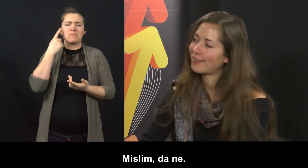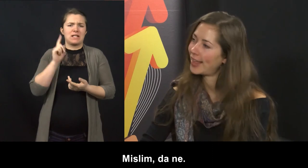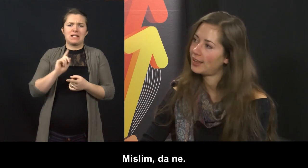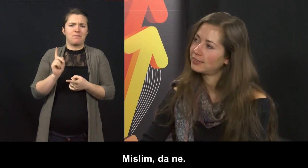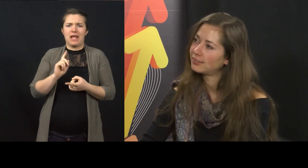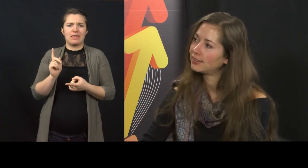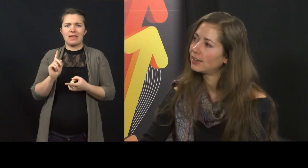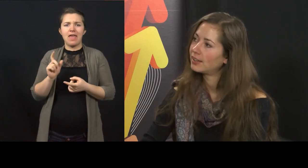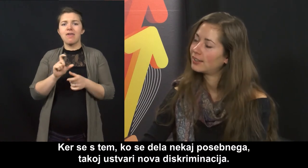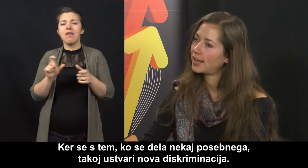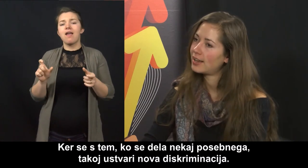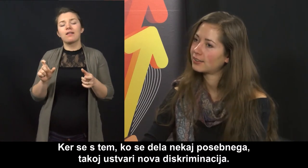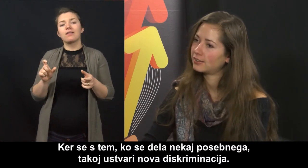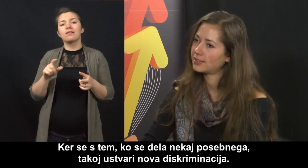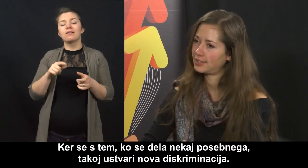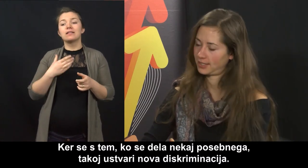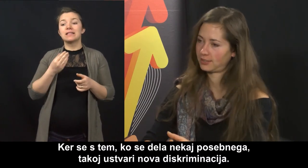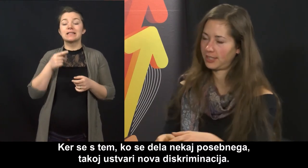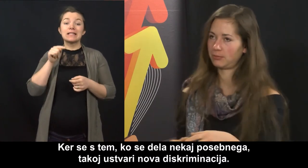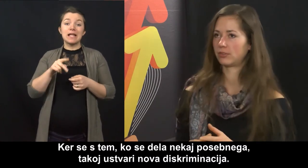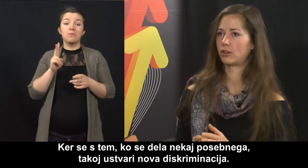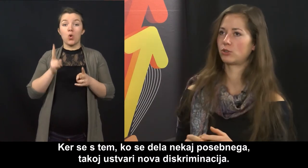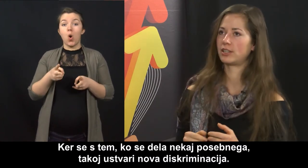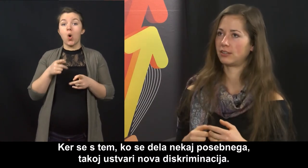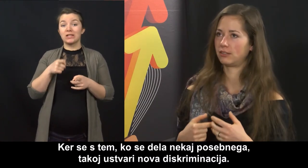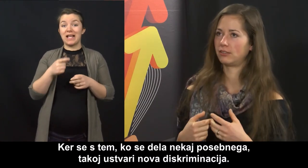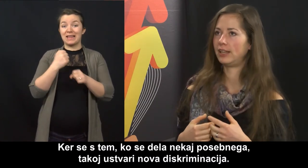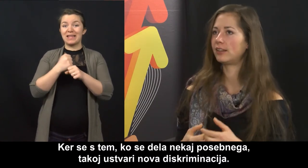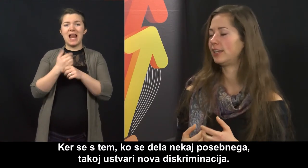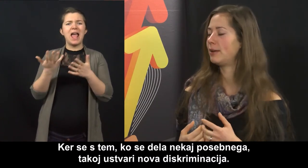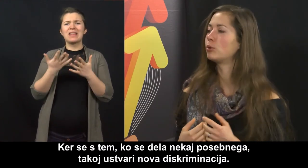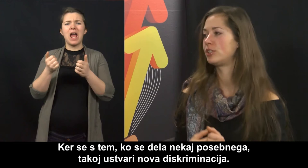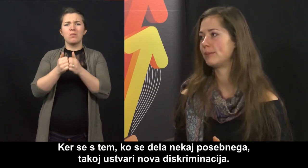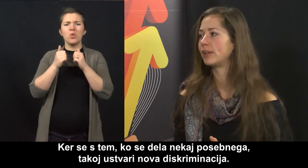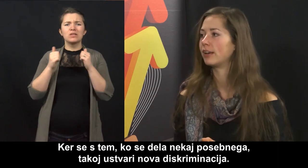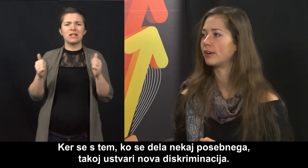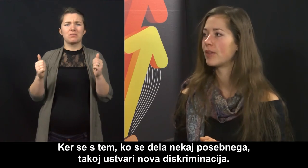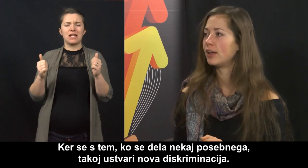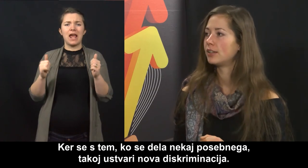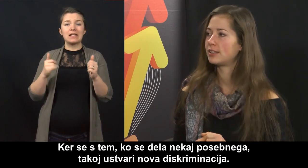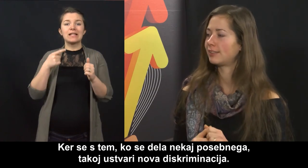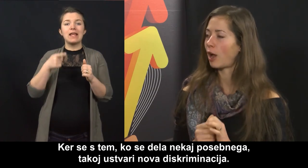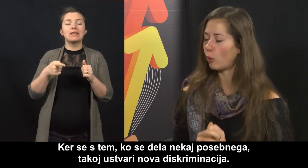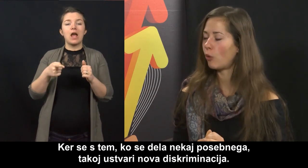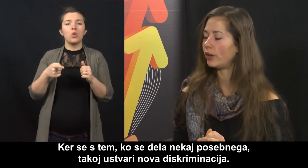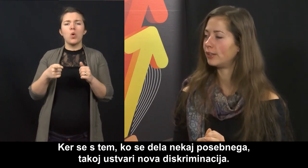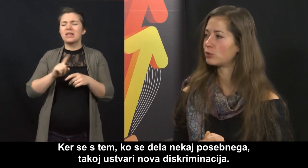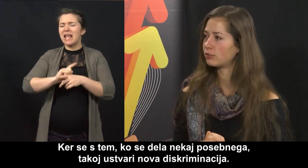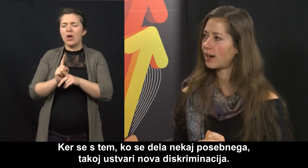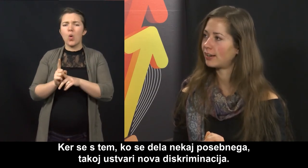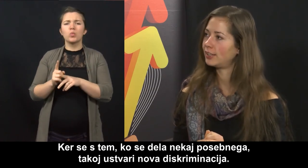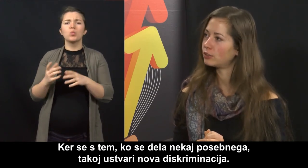Mislim, da ne, ker se s tem, ko se dela nekaj posebnega, se